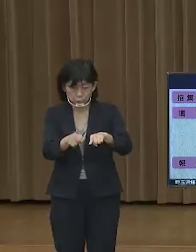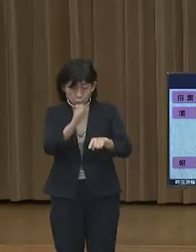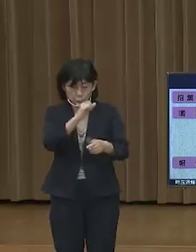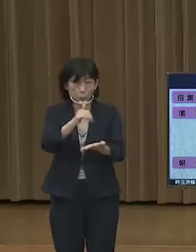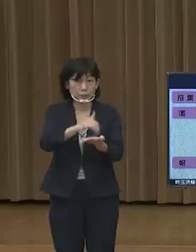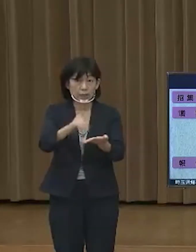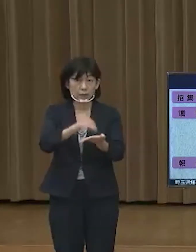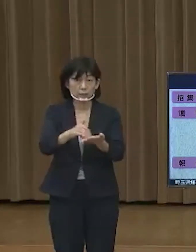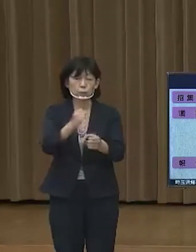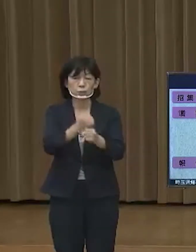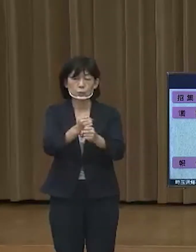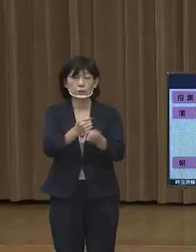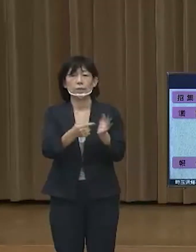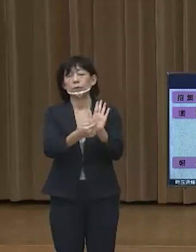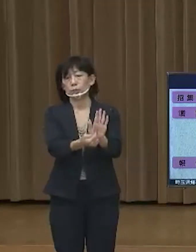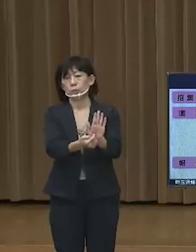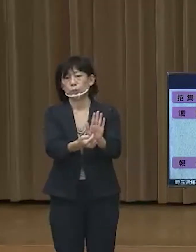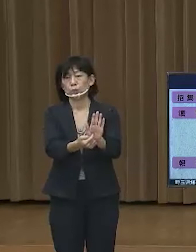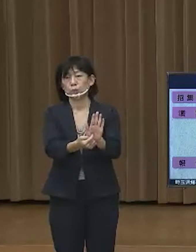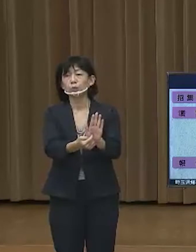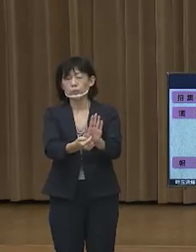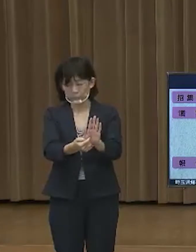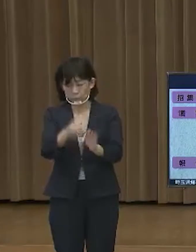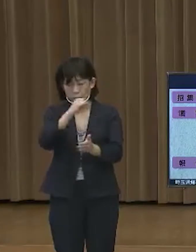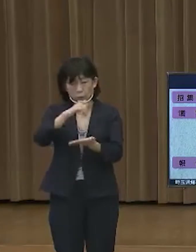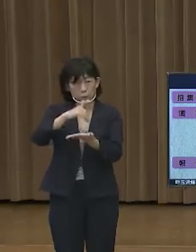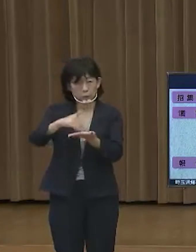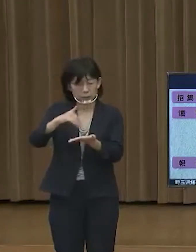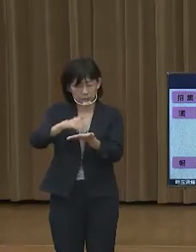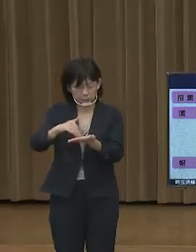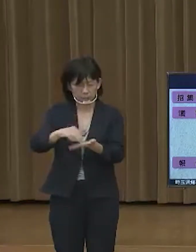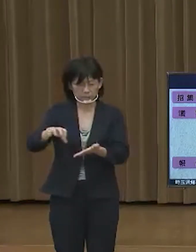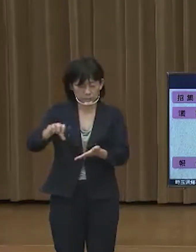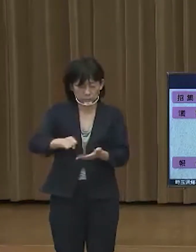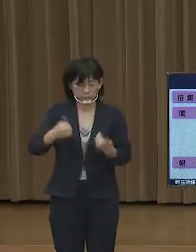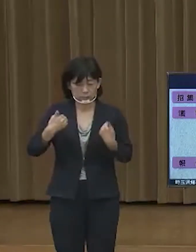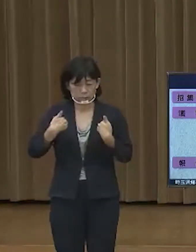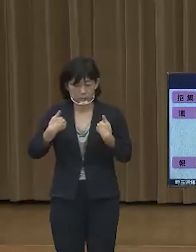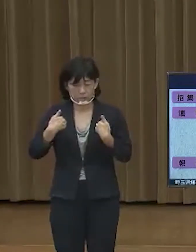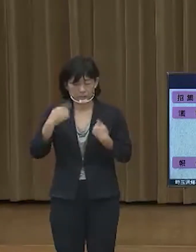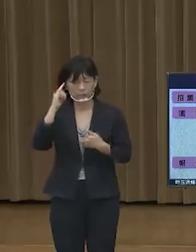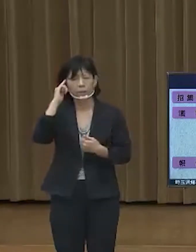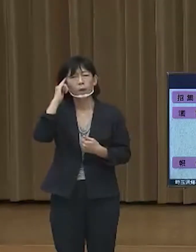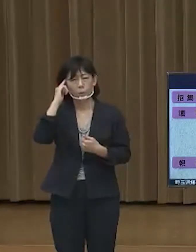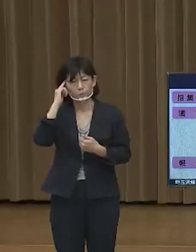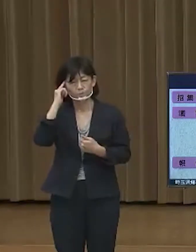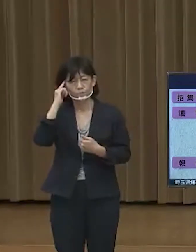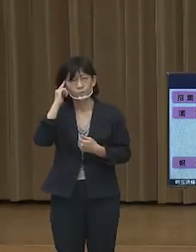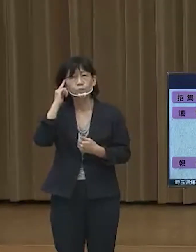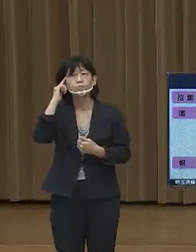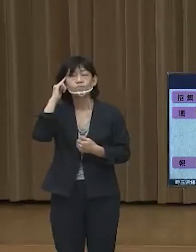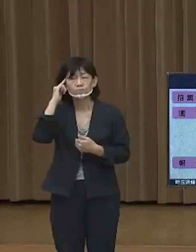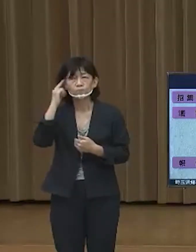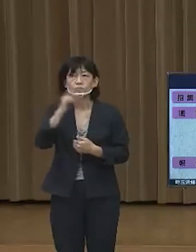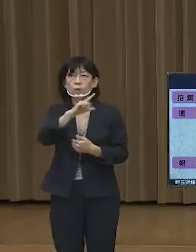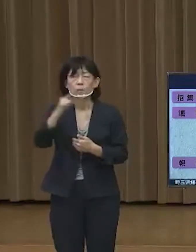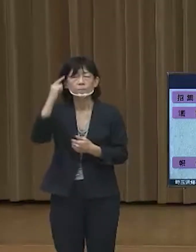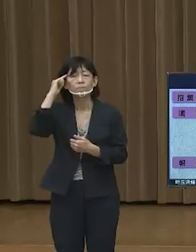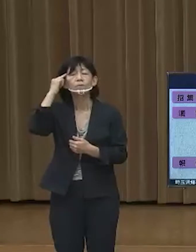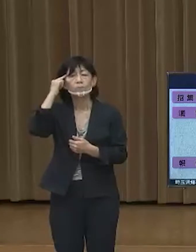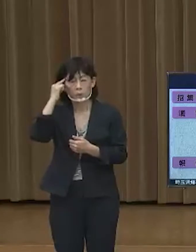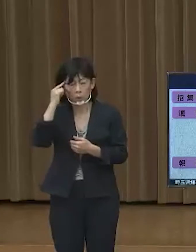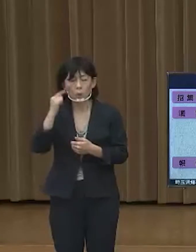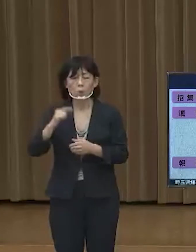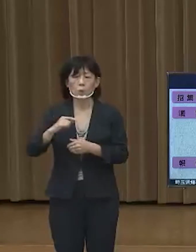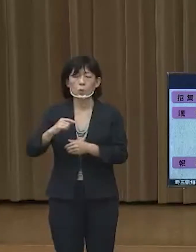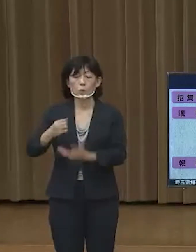ていただいていて、とにかくしっかりとした予算を確保するということをやらせていただいています。こういった中で厳しい財政状況の中で